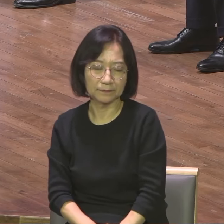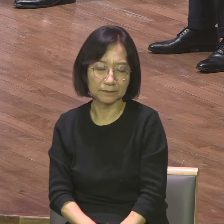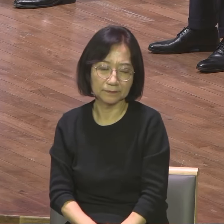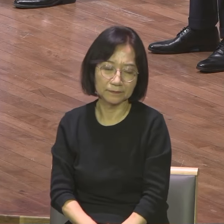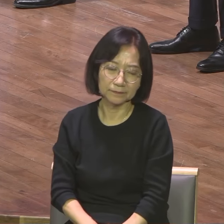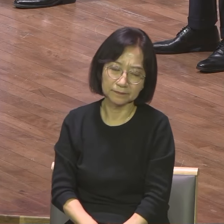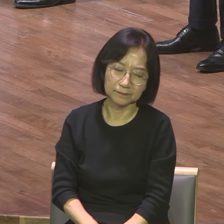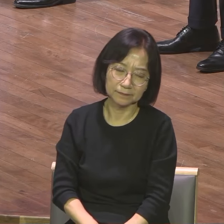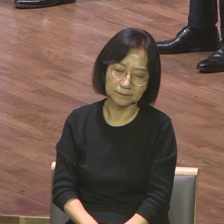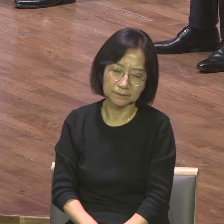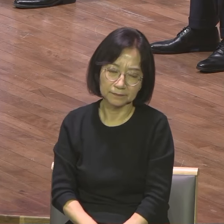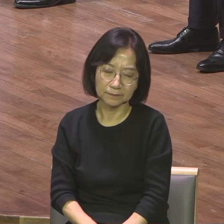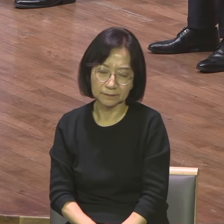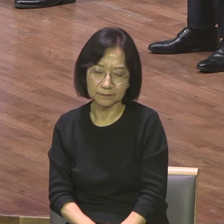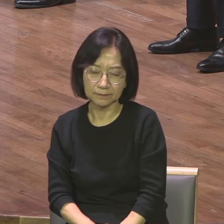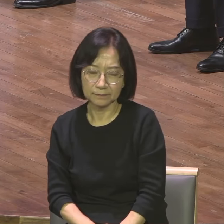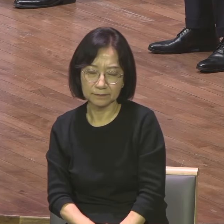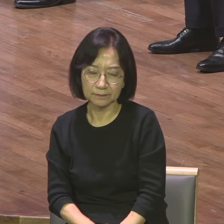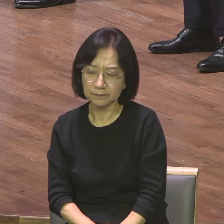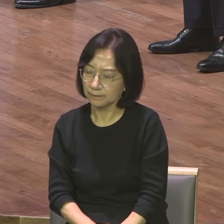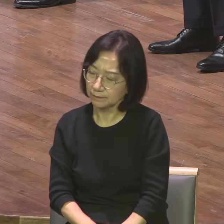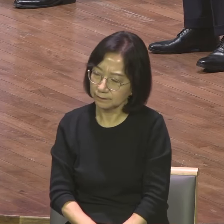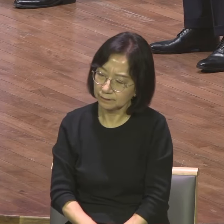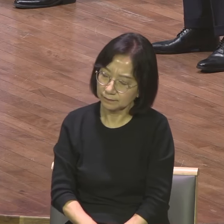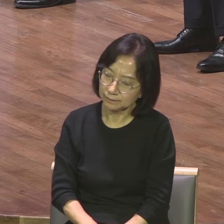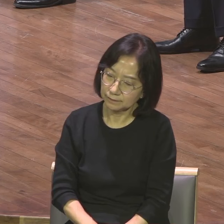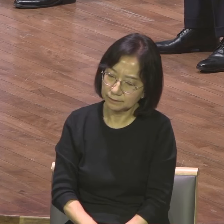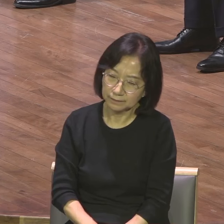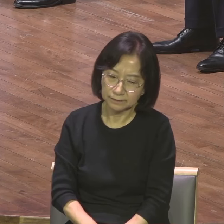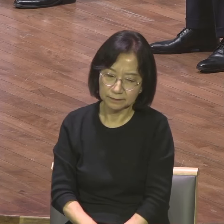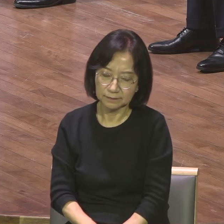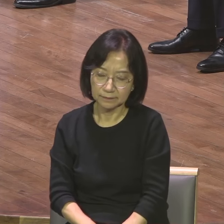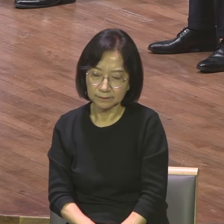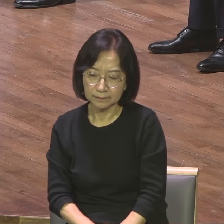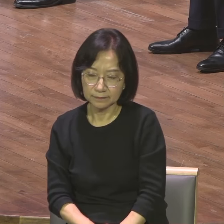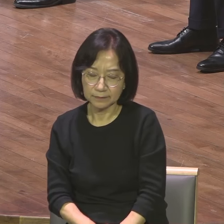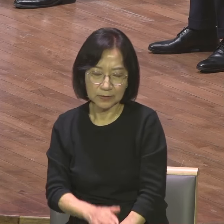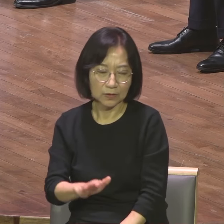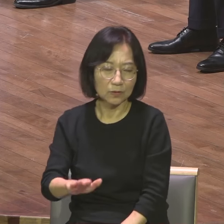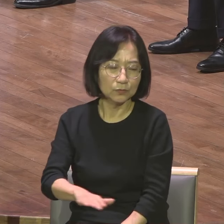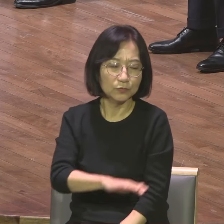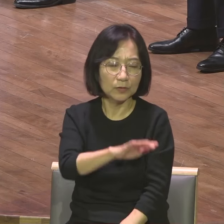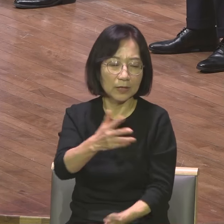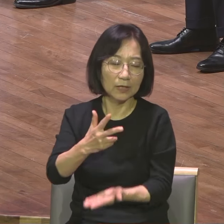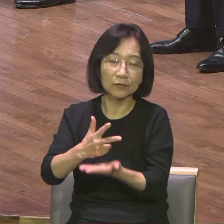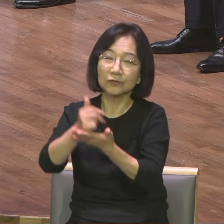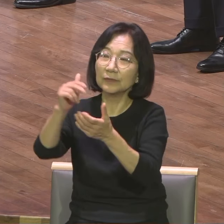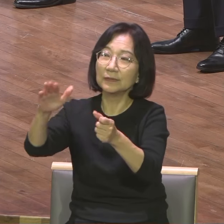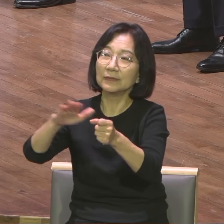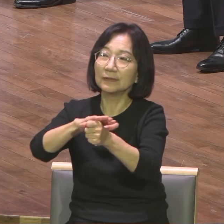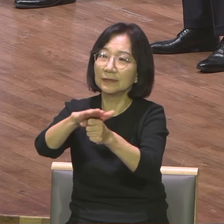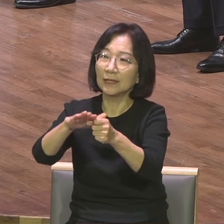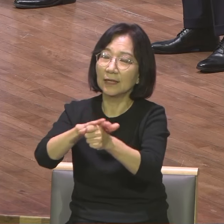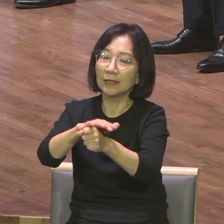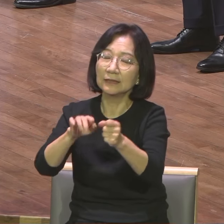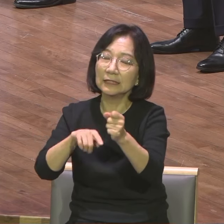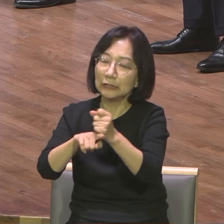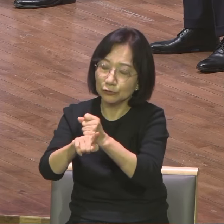없어도 빚 없어도 교회를 사랑할 수 있는 이유는 우리가 은혜로 구원받았기 때문인 줄